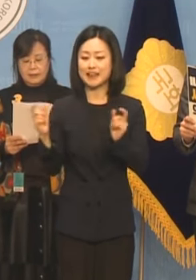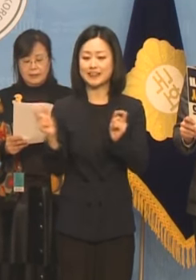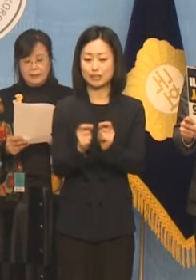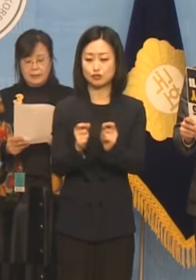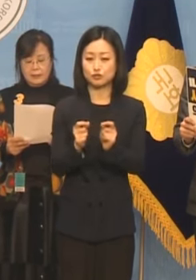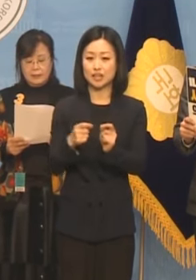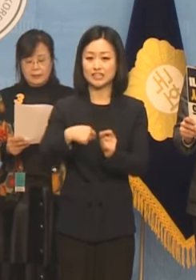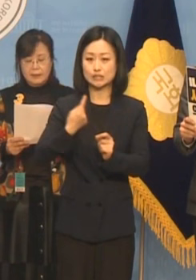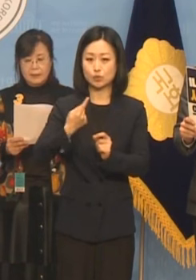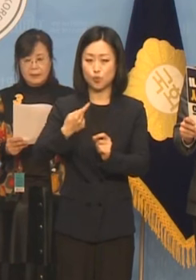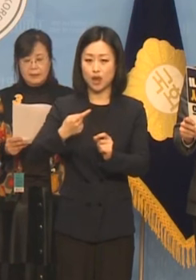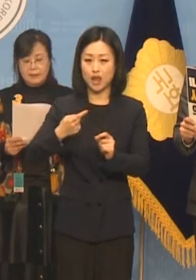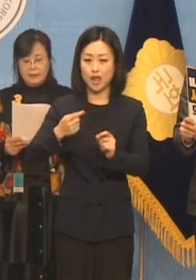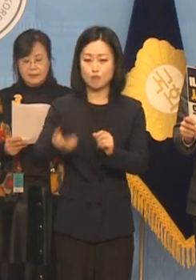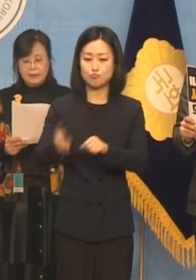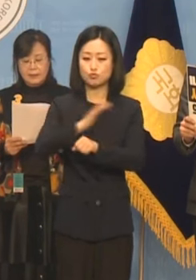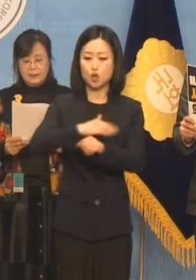것입니다.